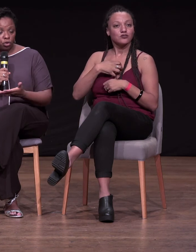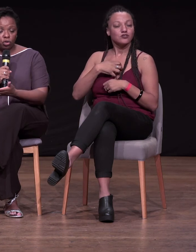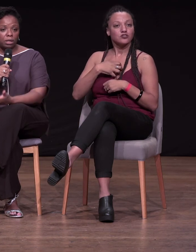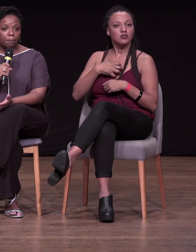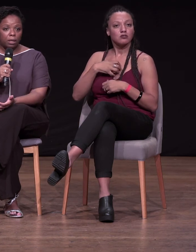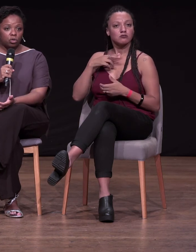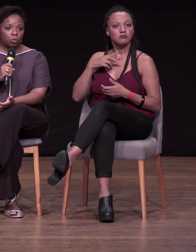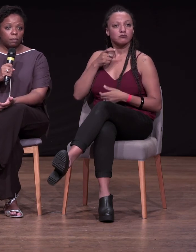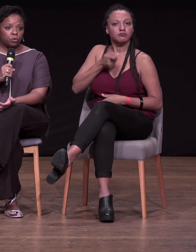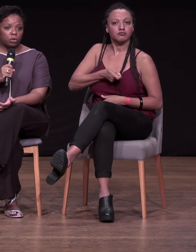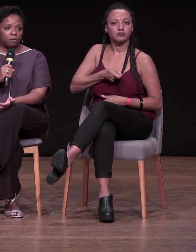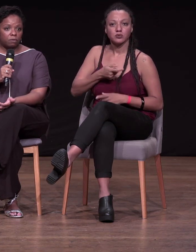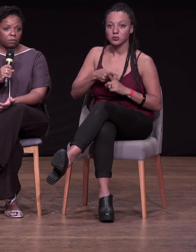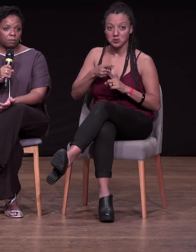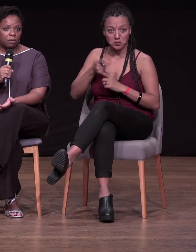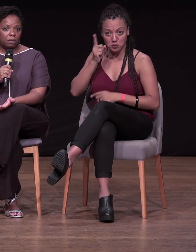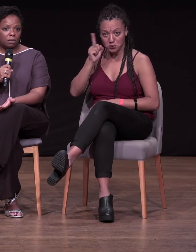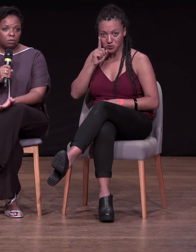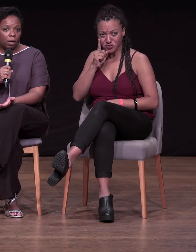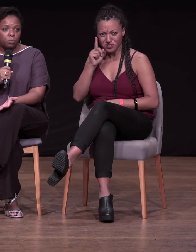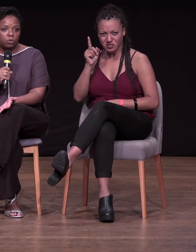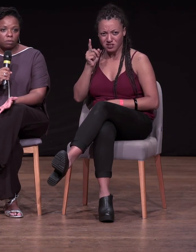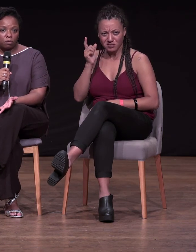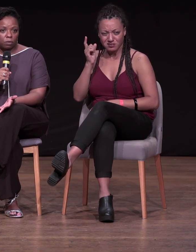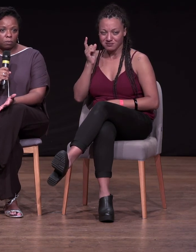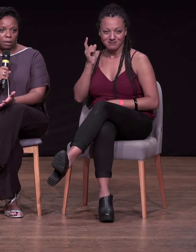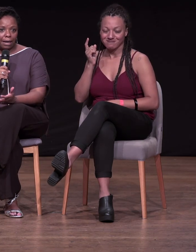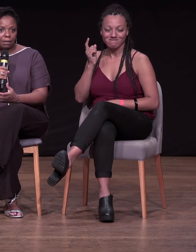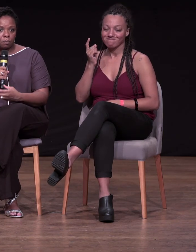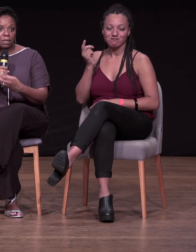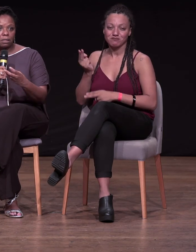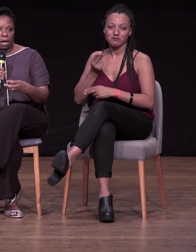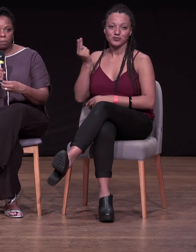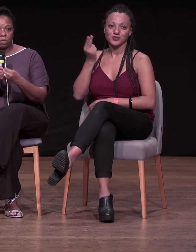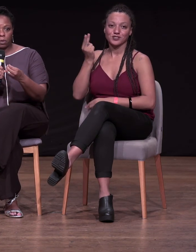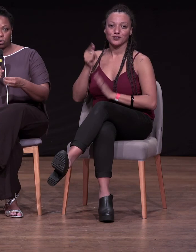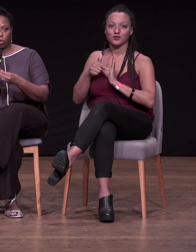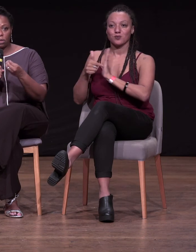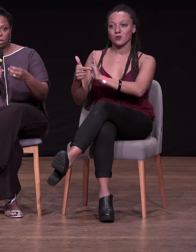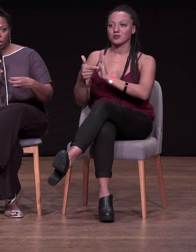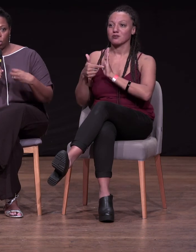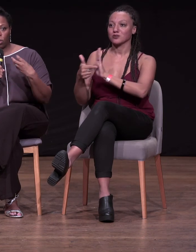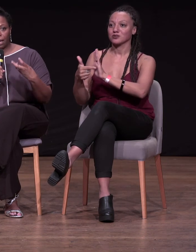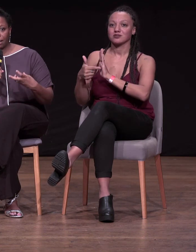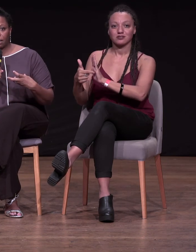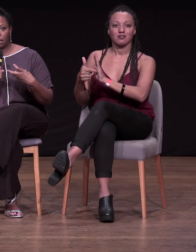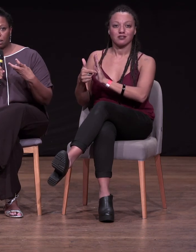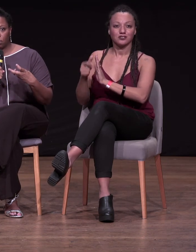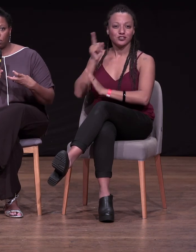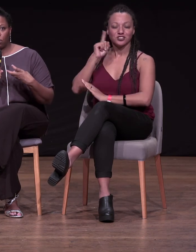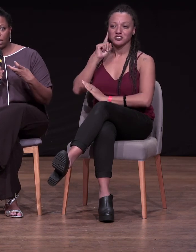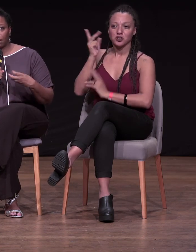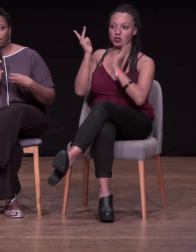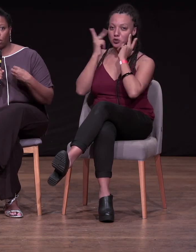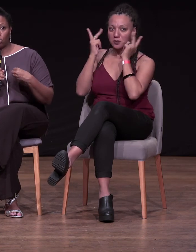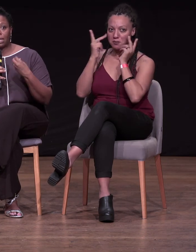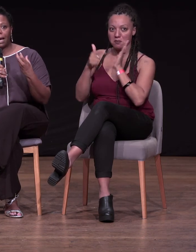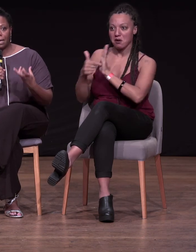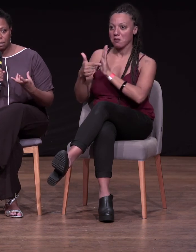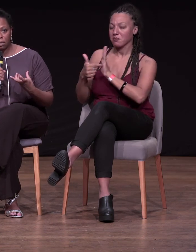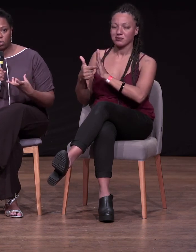porque cotidianamente não é possível. Não é possível, né, expressar para as pessoas o que é